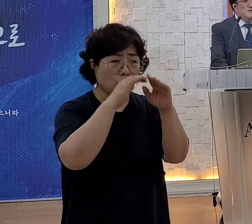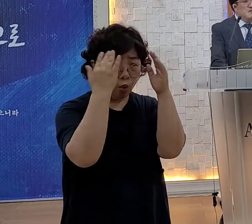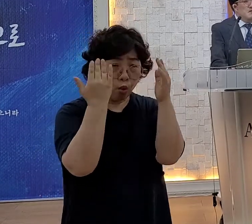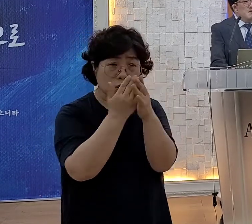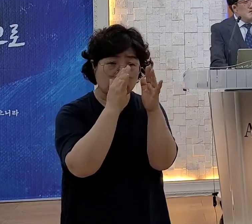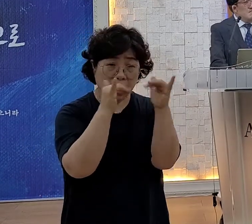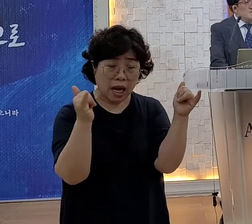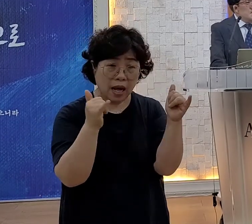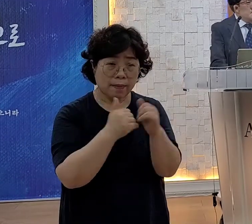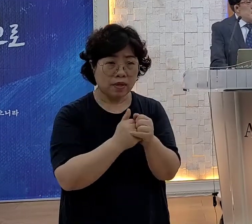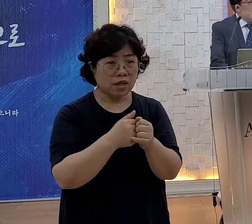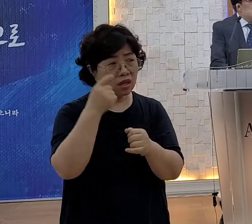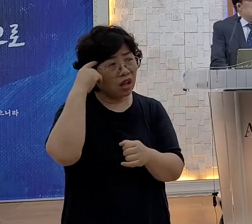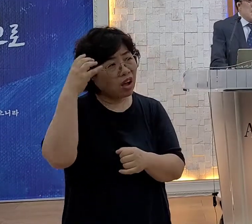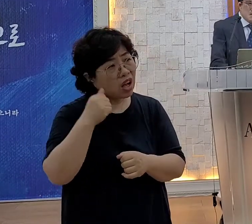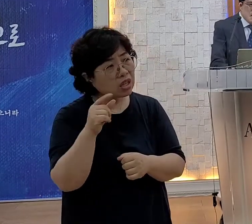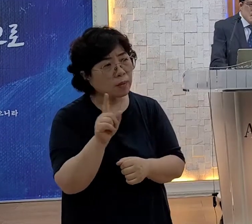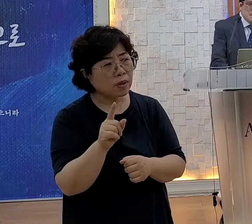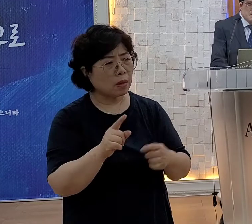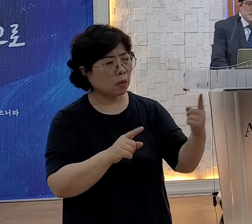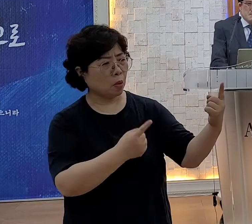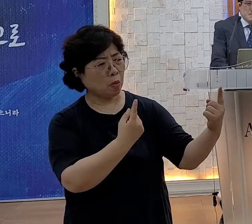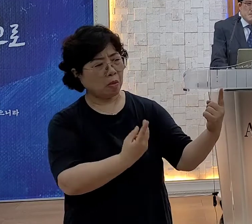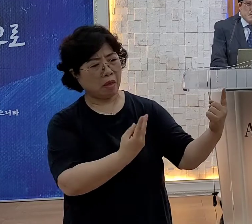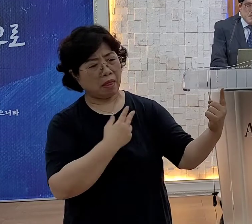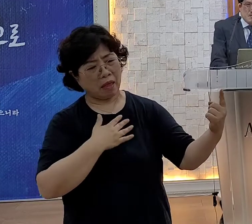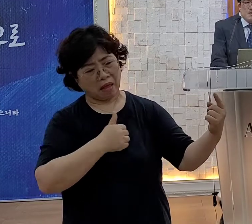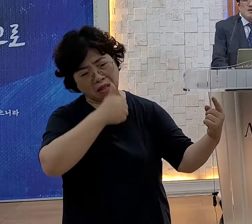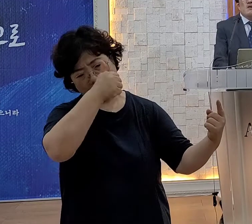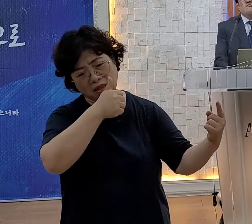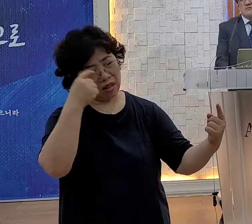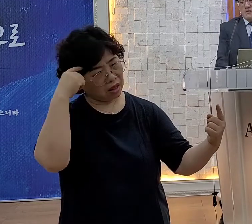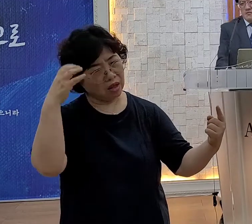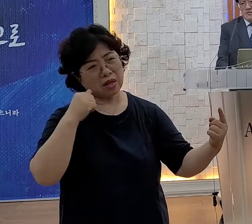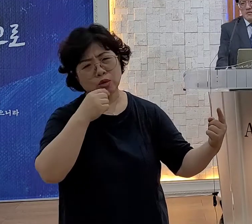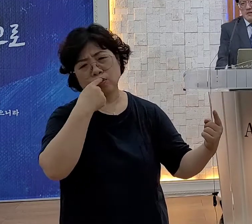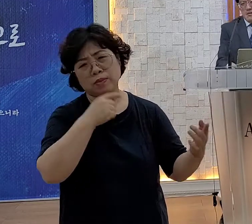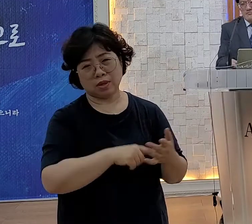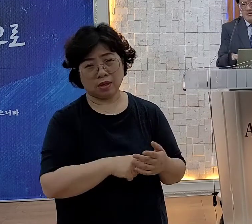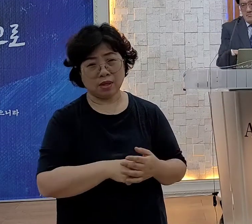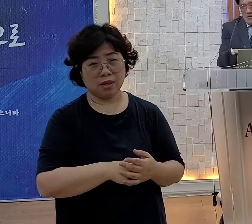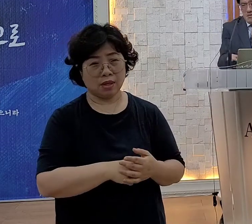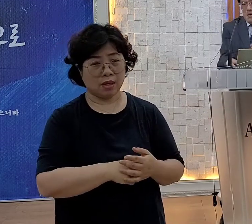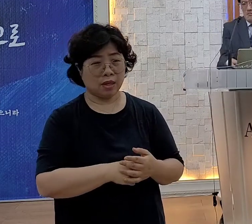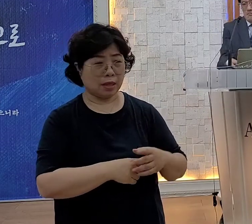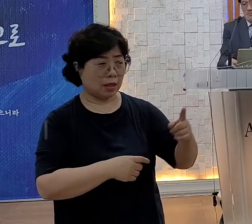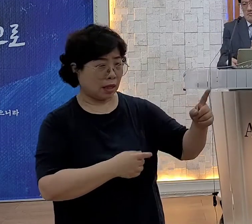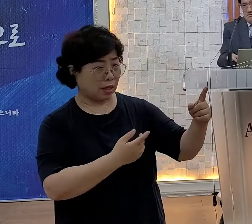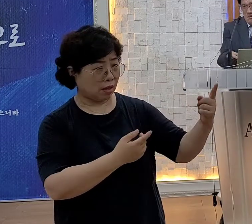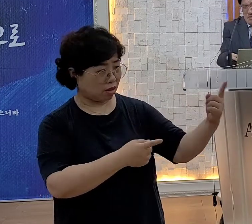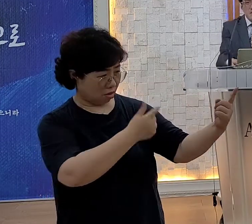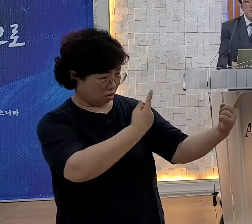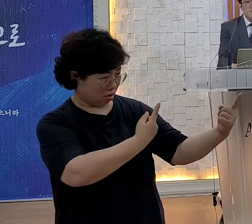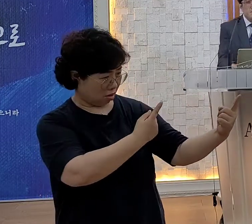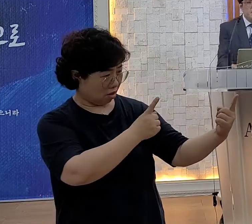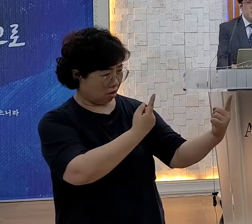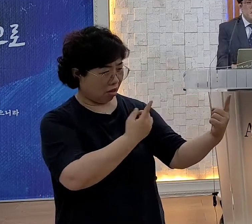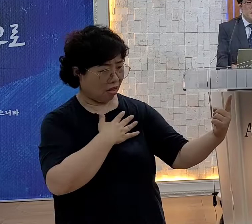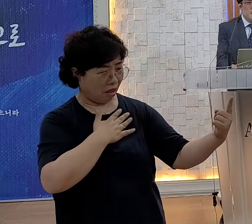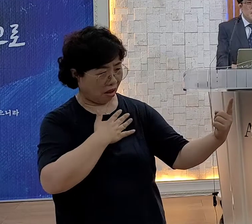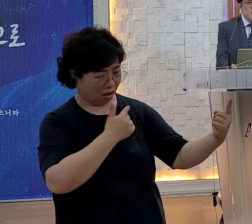있냐면 그래도 니보다 내가 좀 낫다. 이런 생각 갖고 있다. 그러니까 남을 평가하고 정죄하는